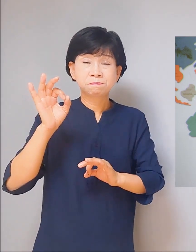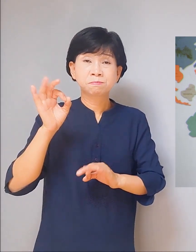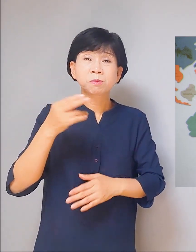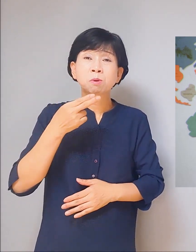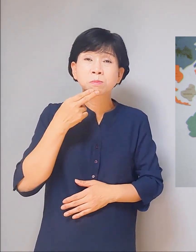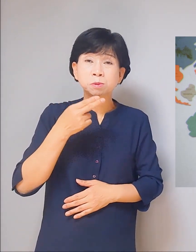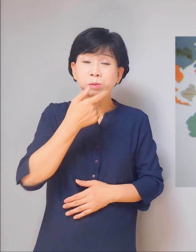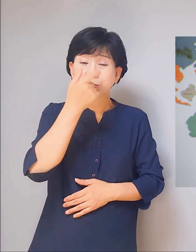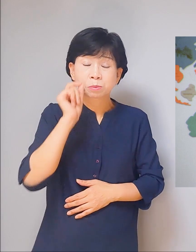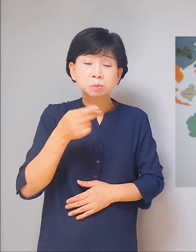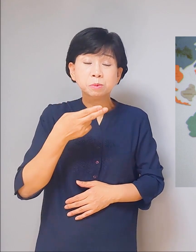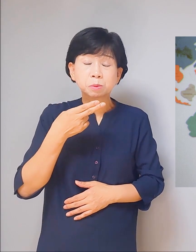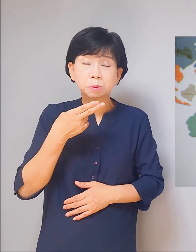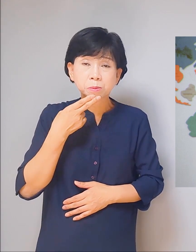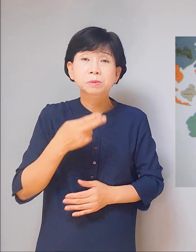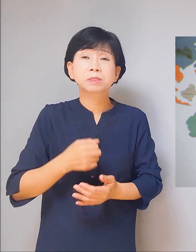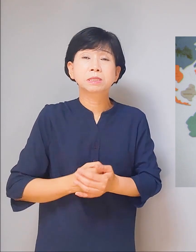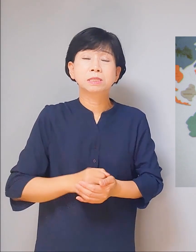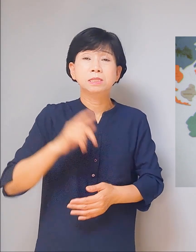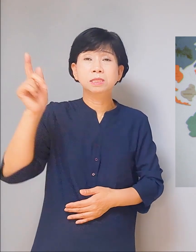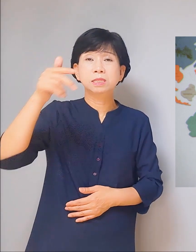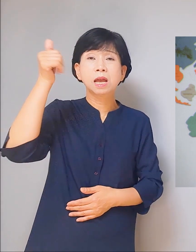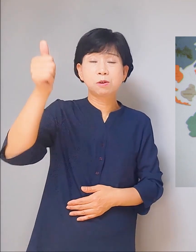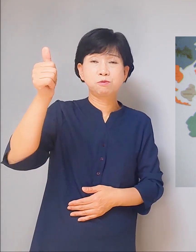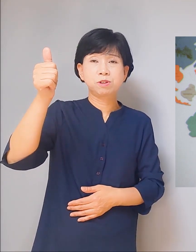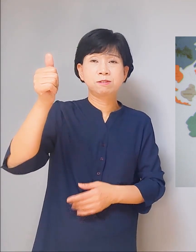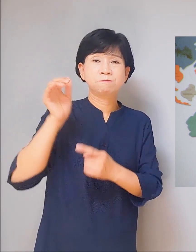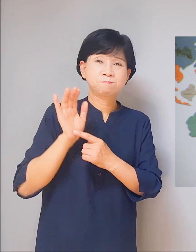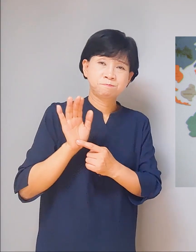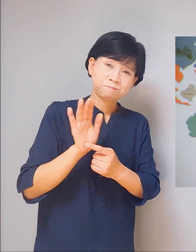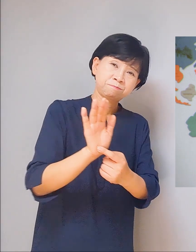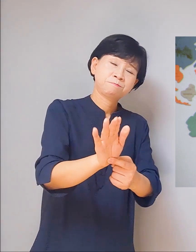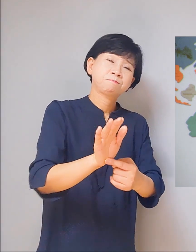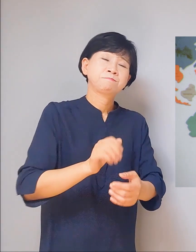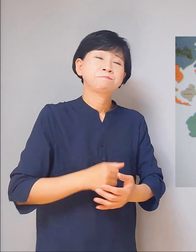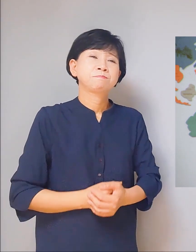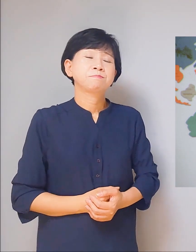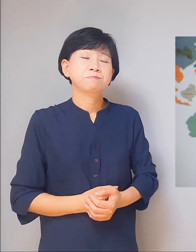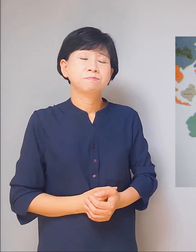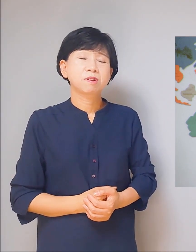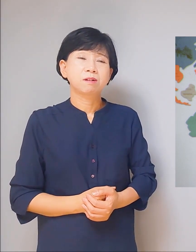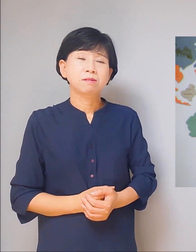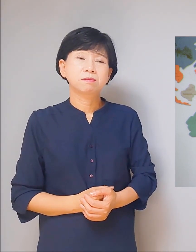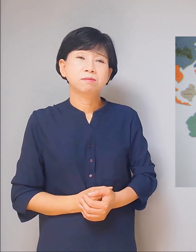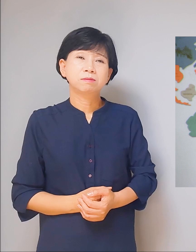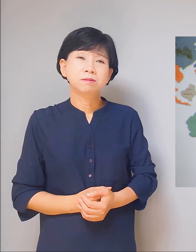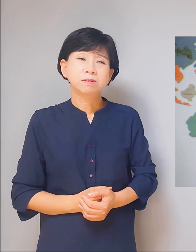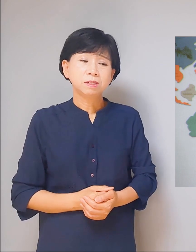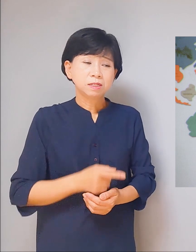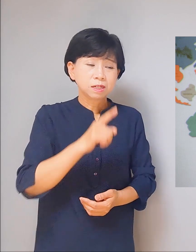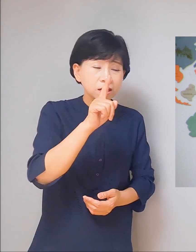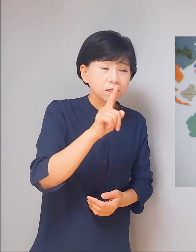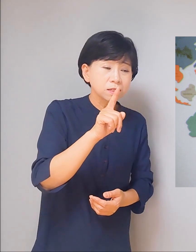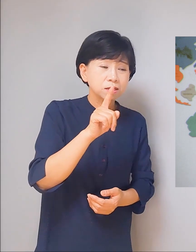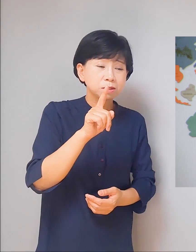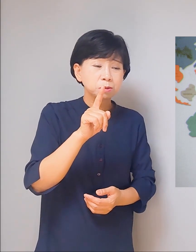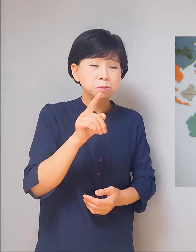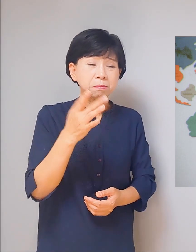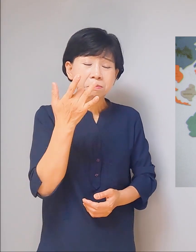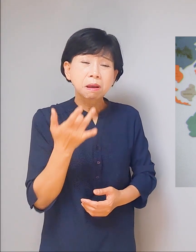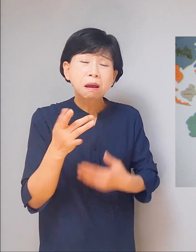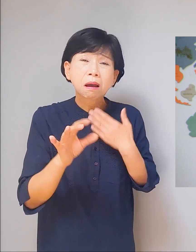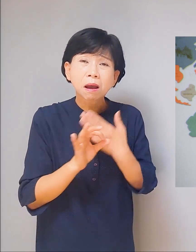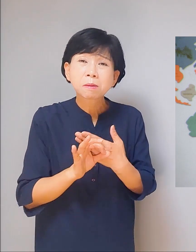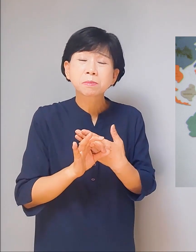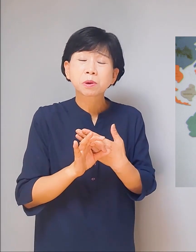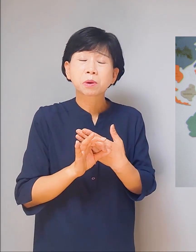무대에 등장하게끔 만드시는 거예요. 사실 하나라도 어긋나면 다윗은 존재하지 않습니다. 하나님께서 매